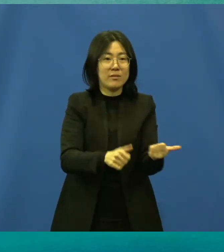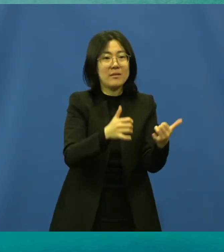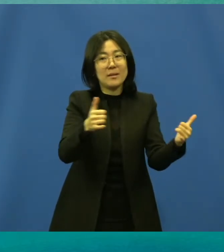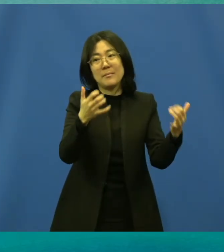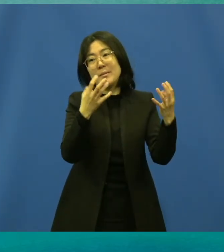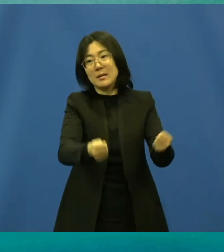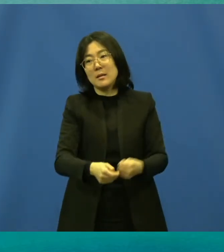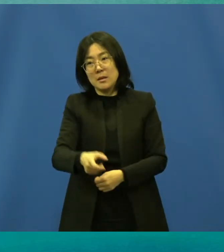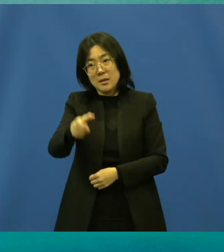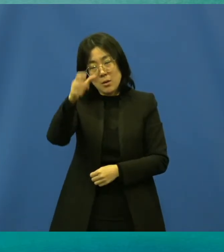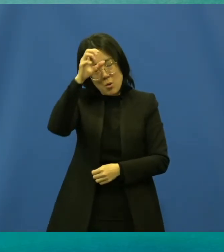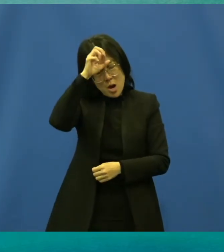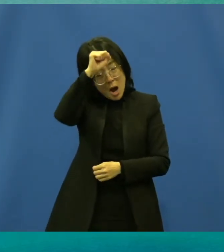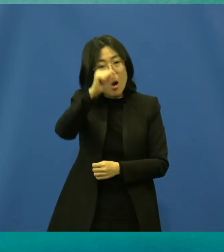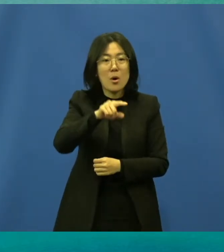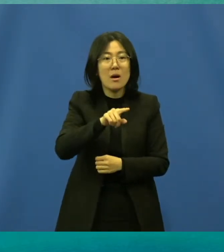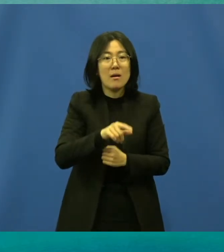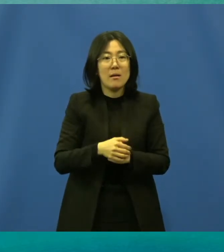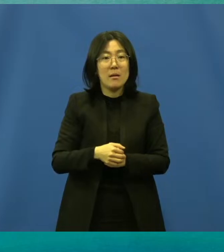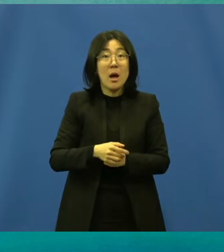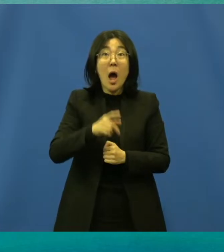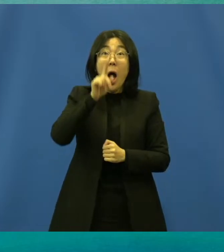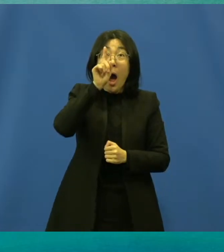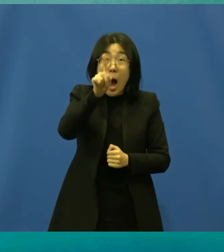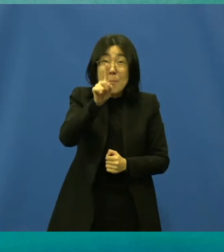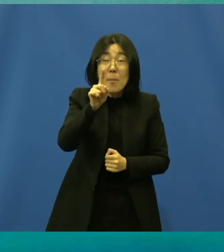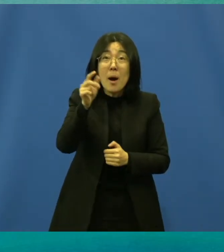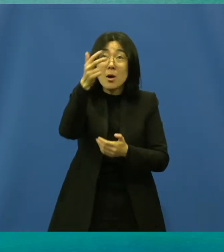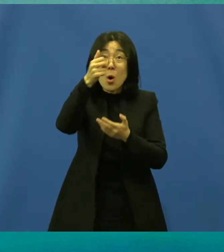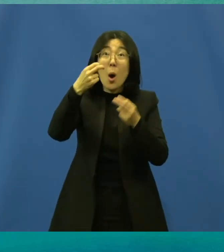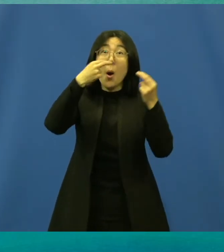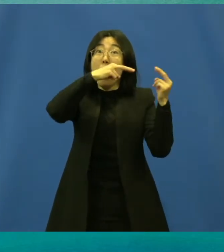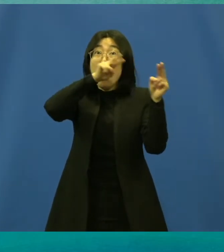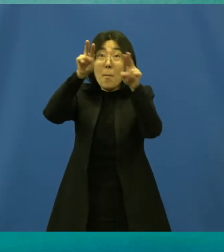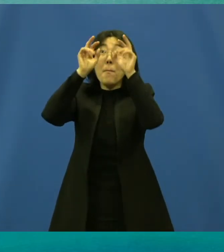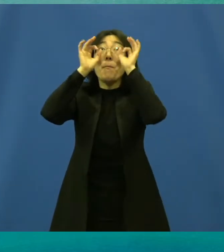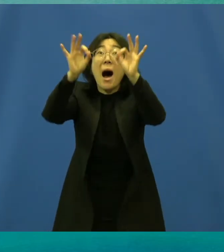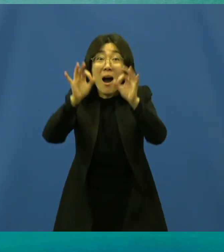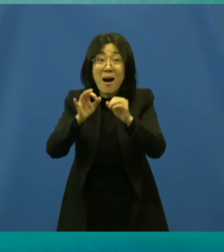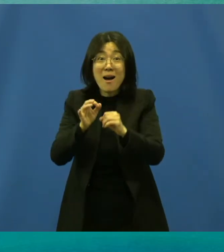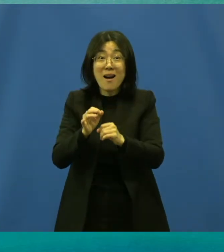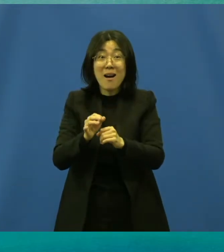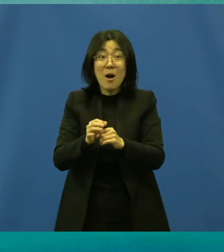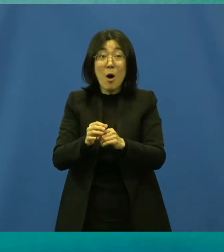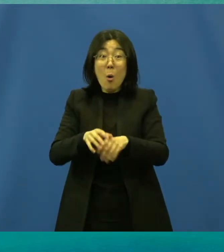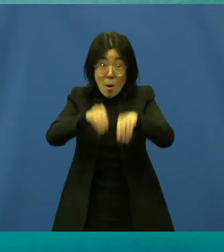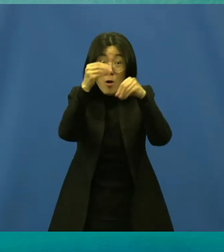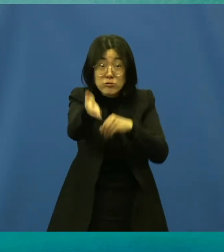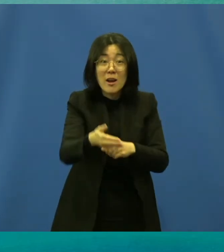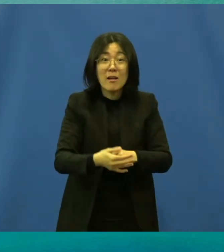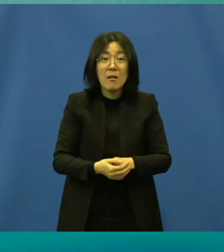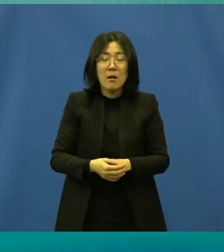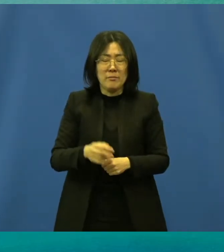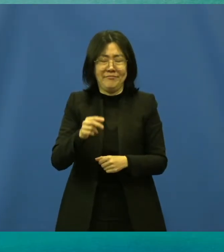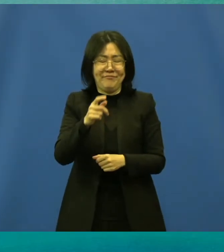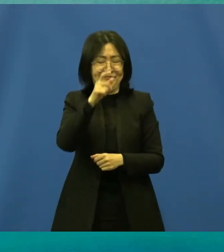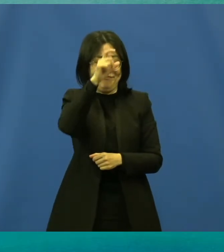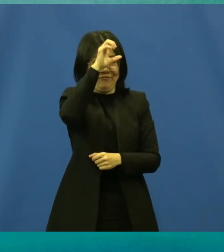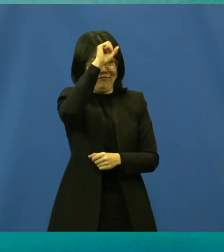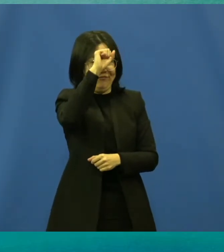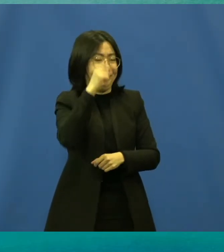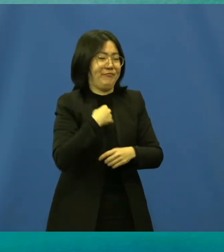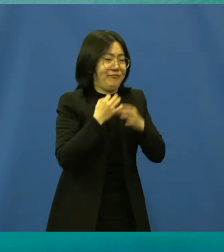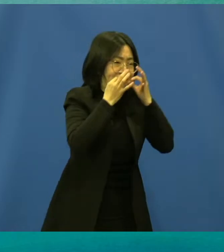고집을 피우다가 죽어가는 것이죠. 여러분, 기도가 어려운 것입니까? 기도는 쉬운 것입니다.